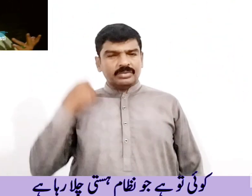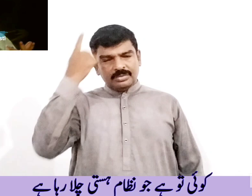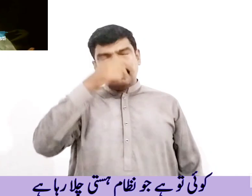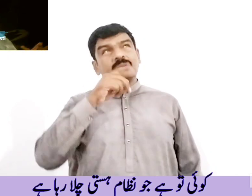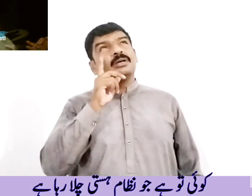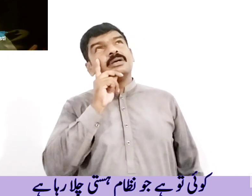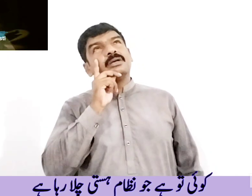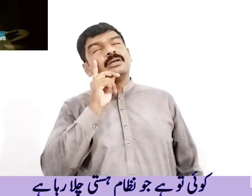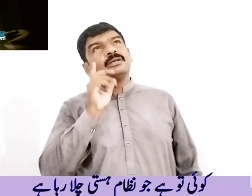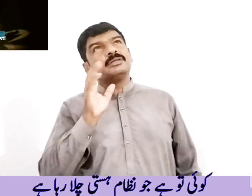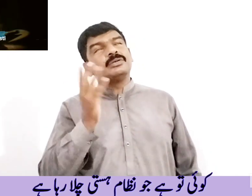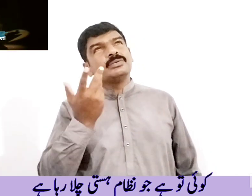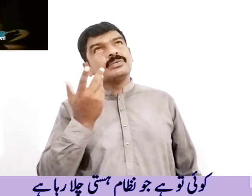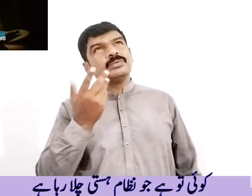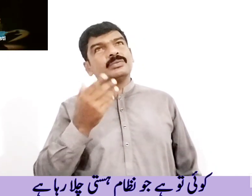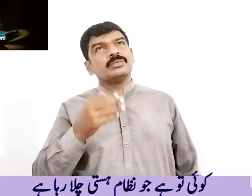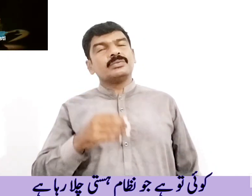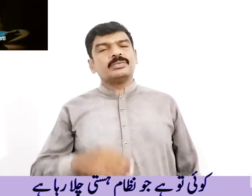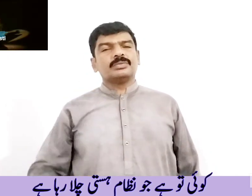कोई तो है जो